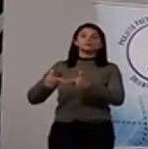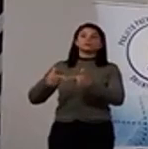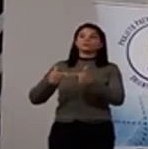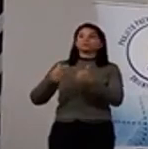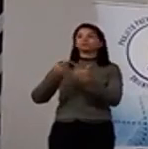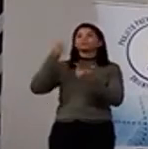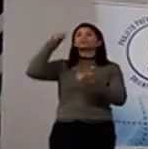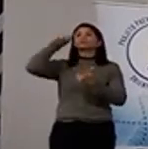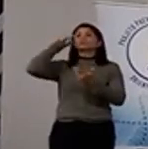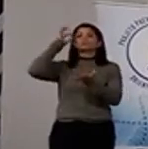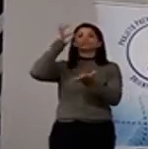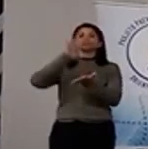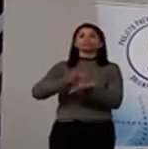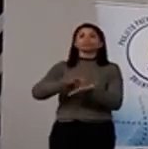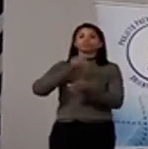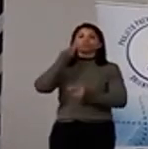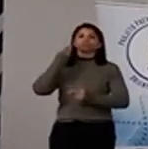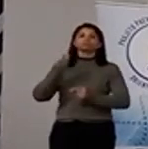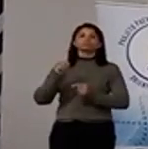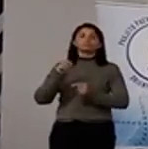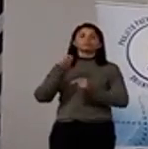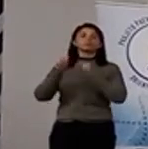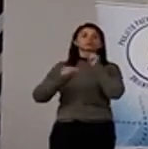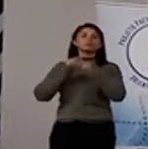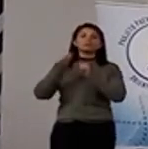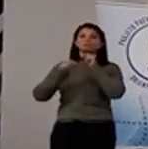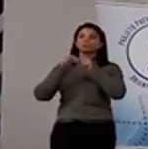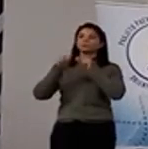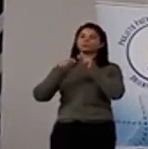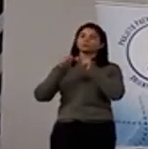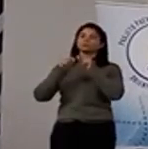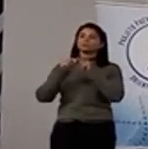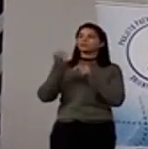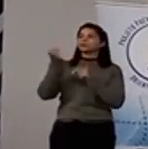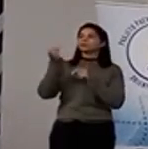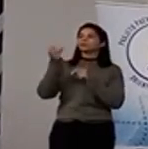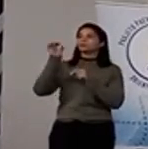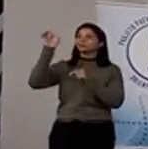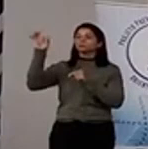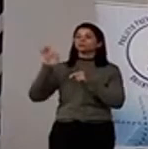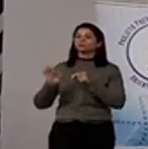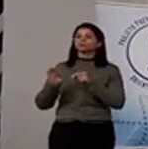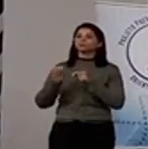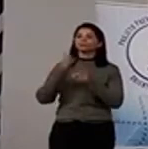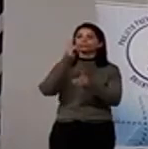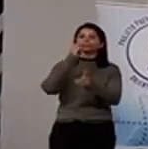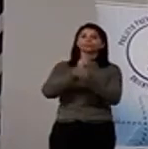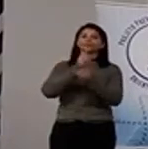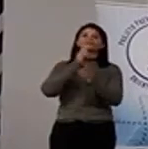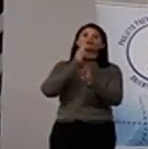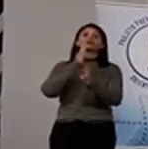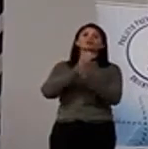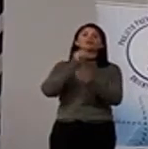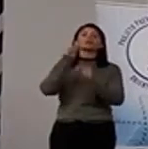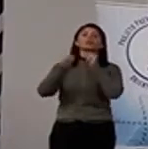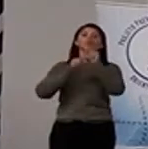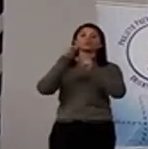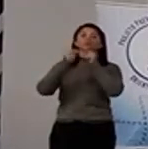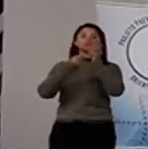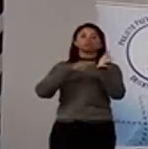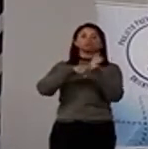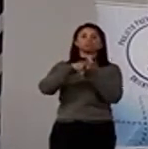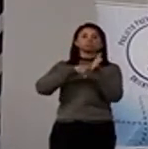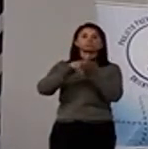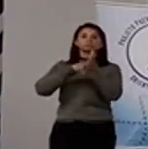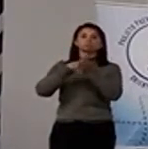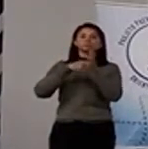genética a gente ainda chega a 60% de diagnóstico genético. Ou seja, 40% das crianças autistas a